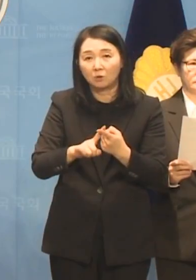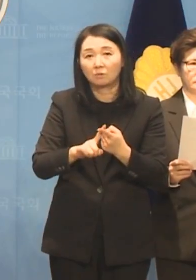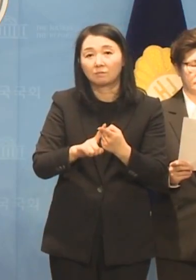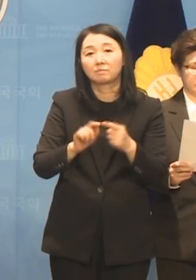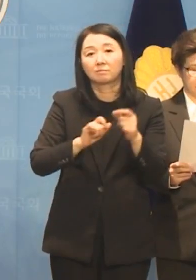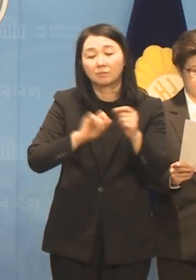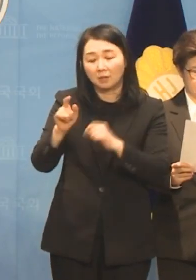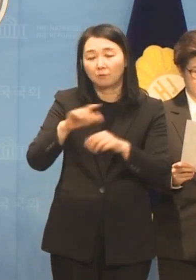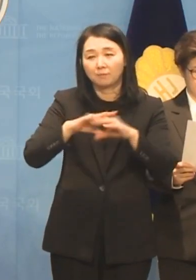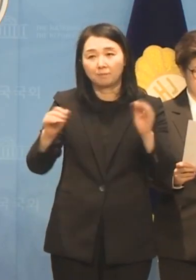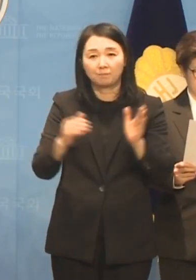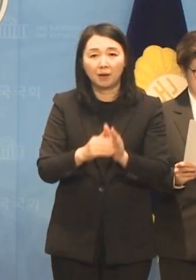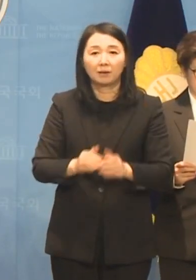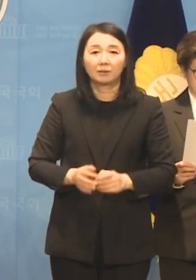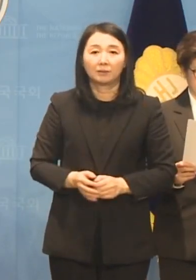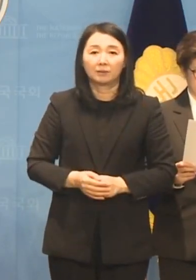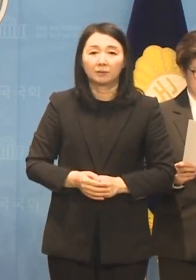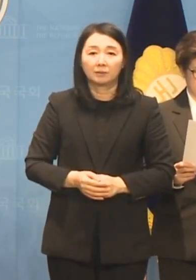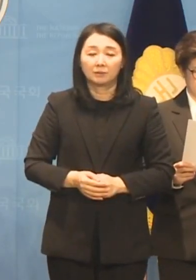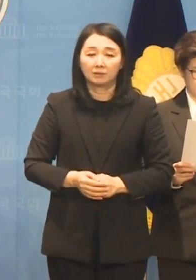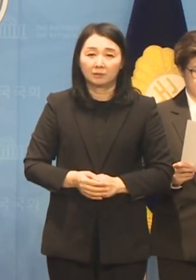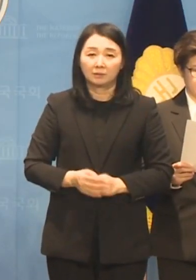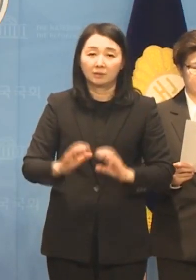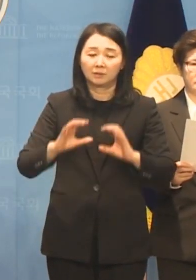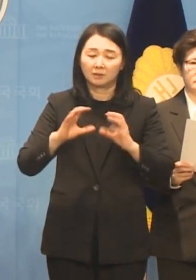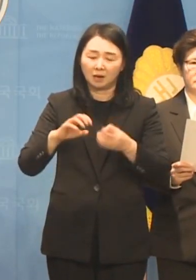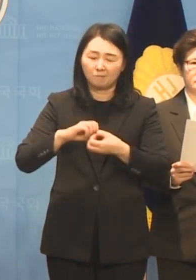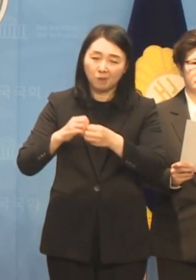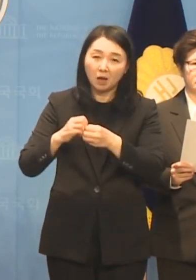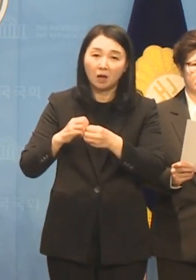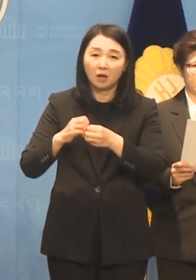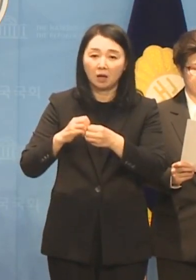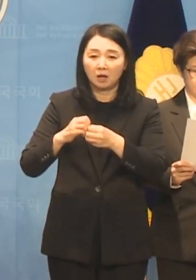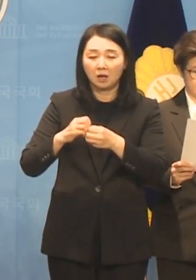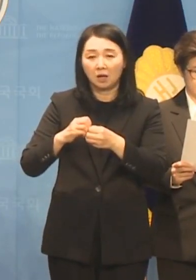상당수 해소했습니다. 국헌문란을 가져올